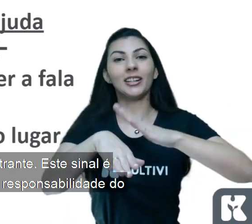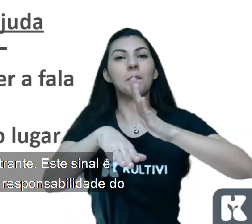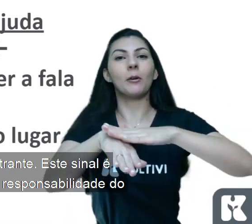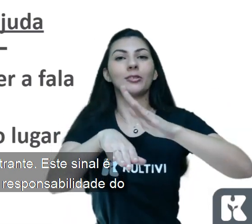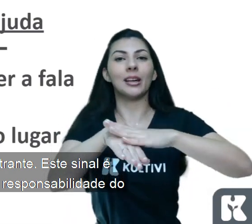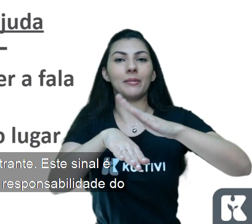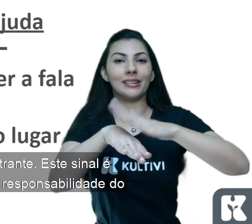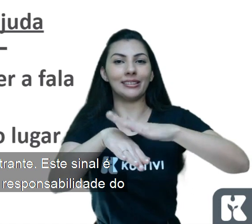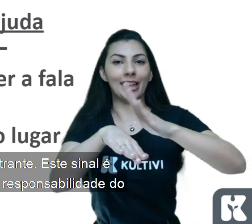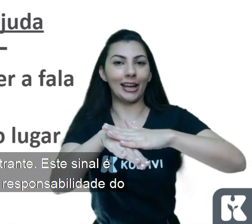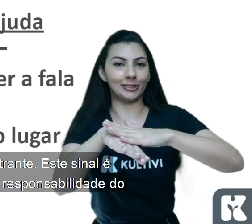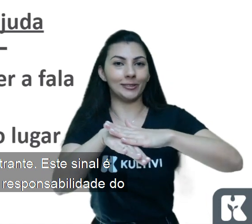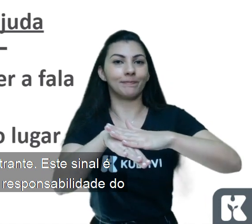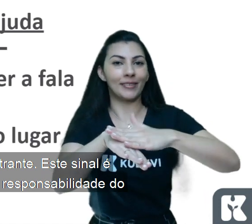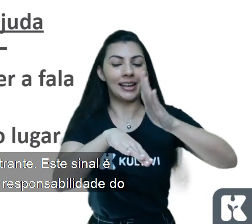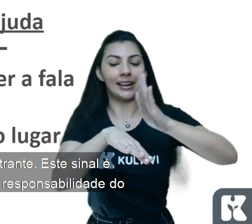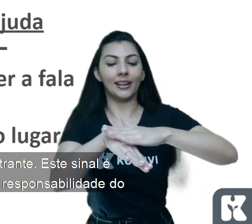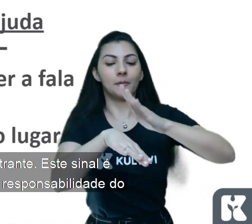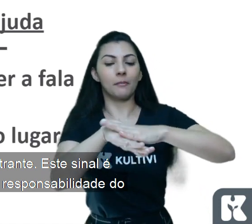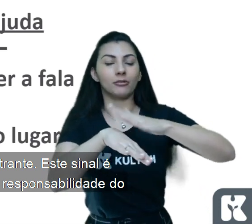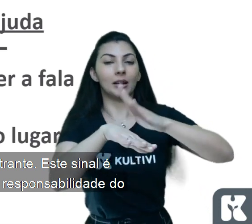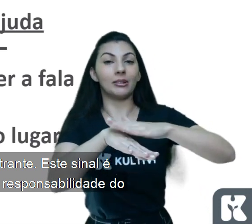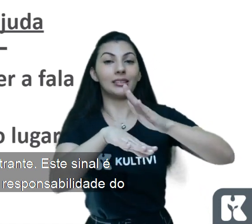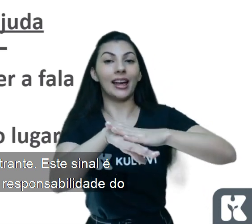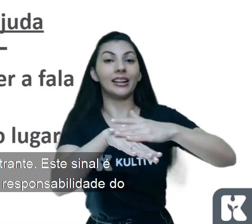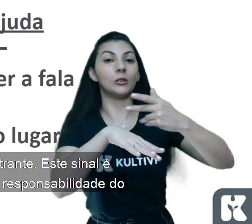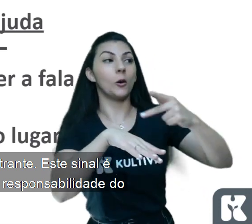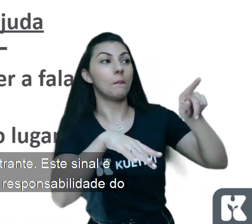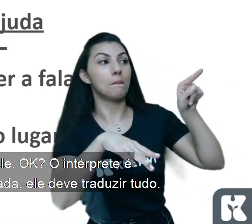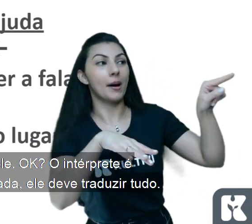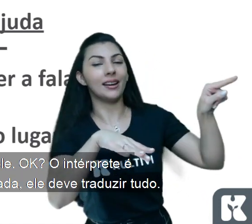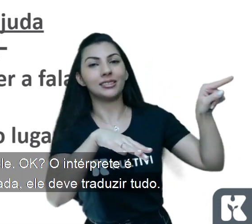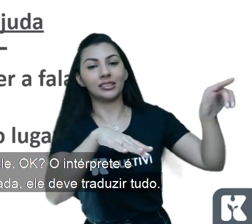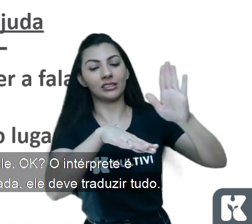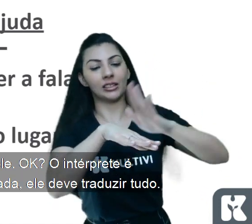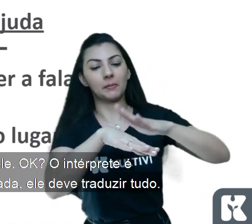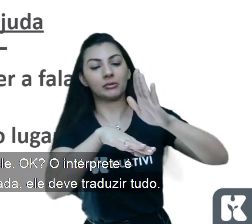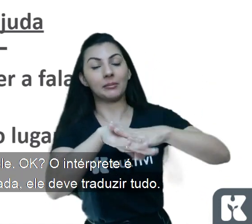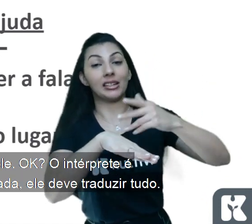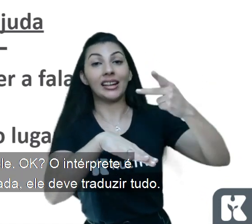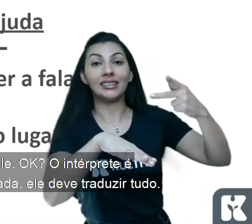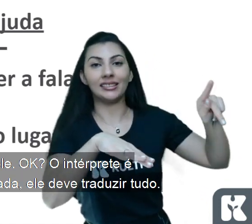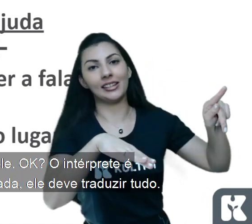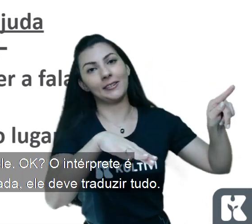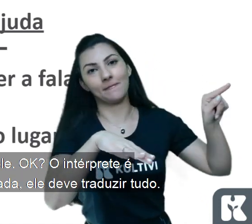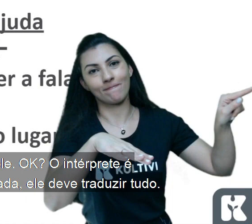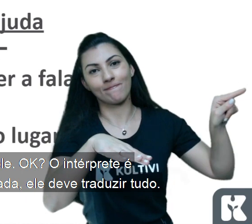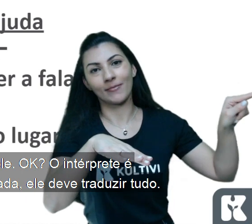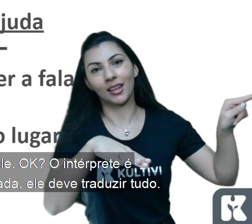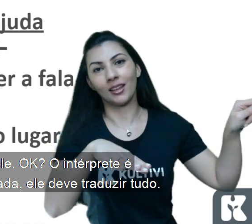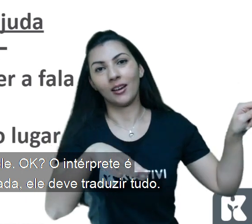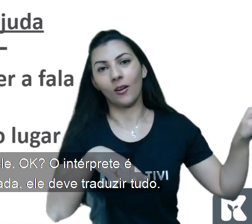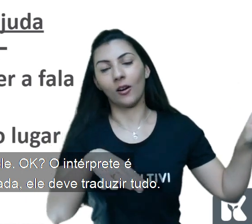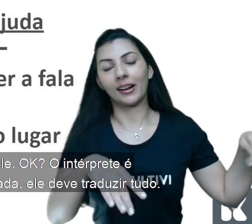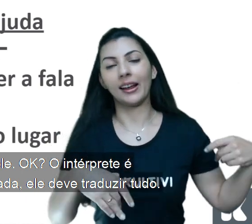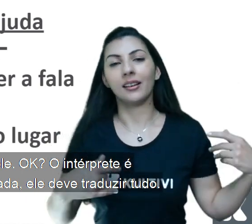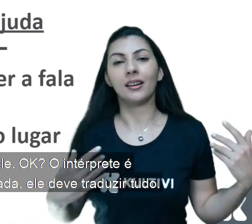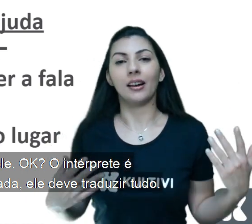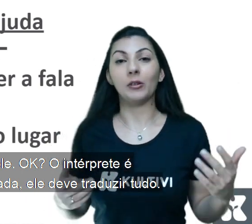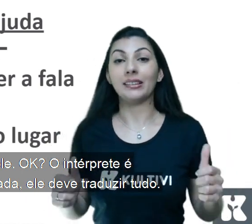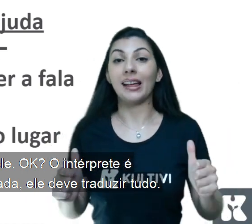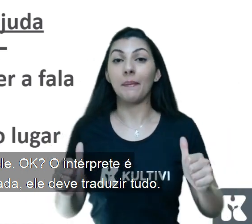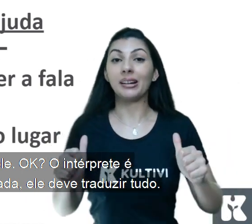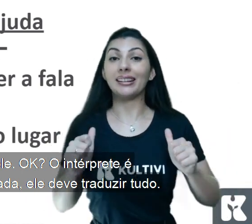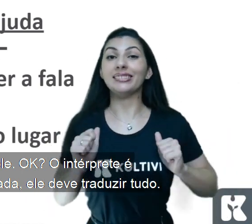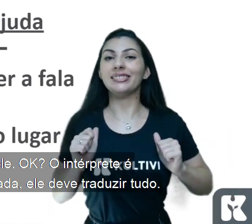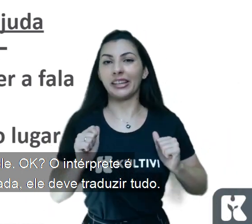maravilhoso. Responsabilidade. Responsabilidade do palestrante, responsabilidade dele. Ok?